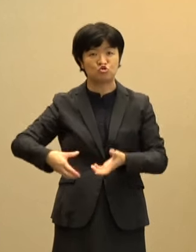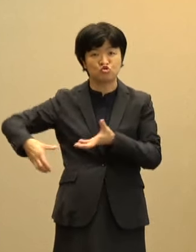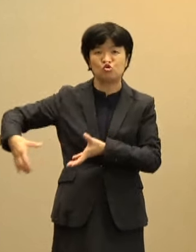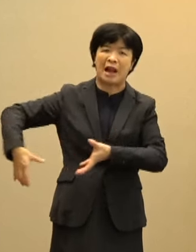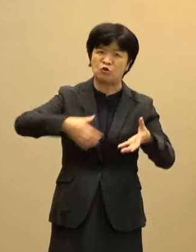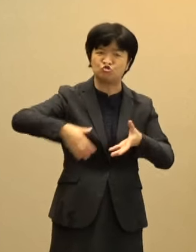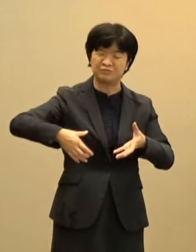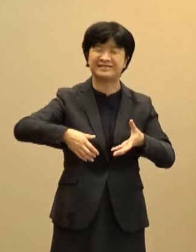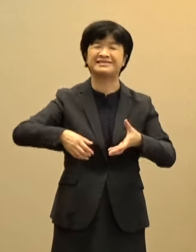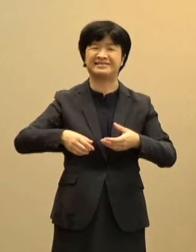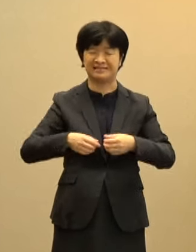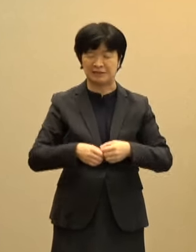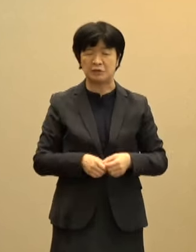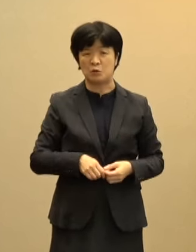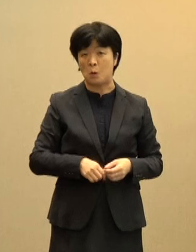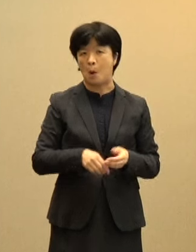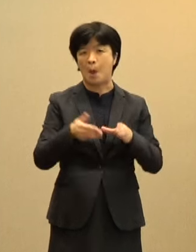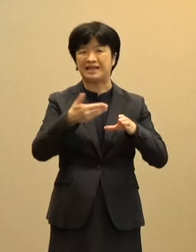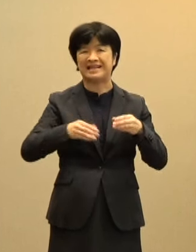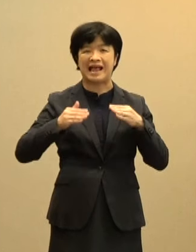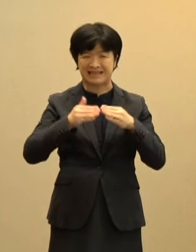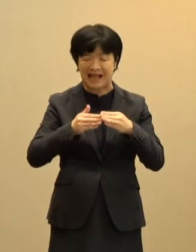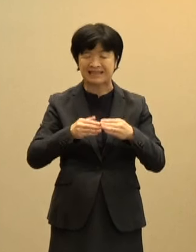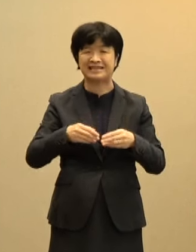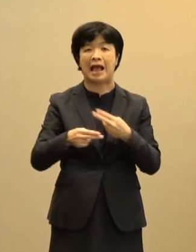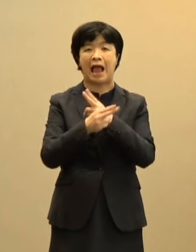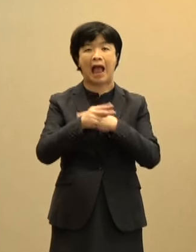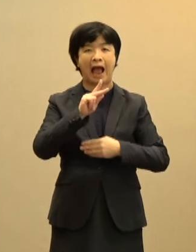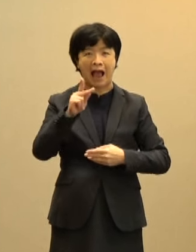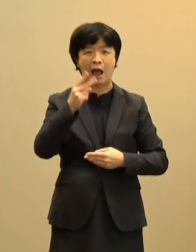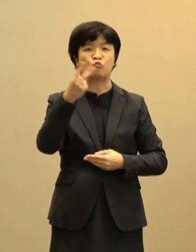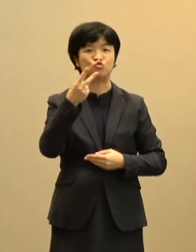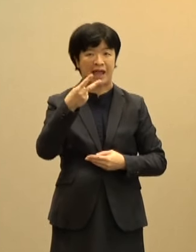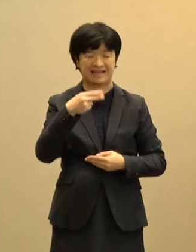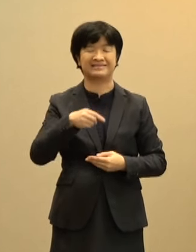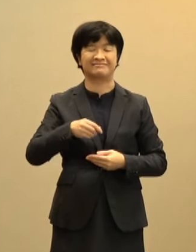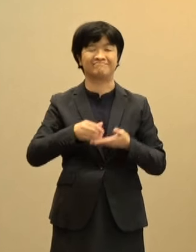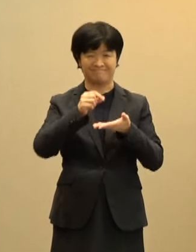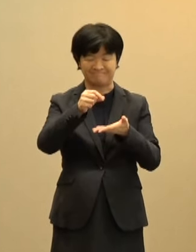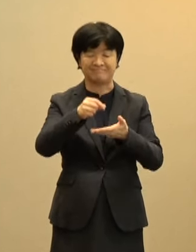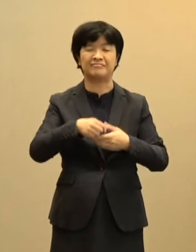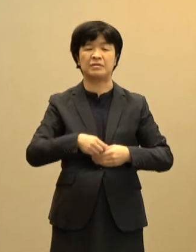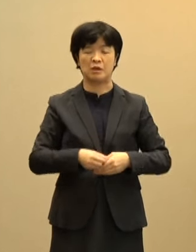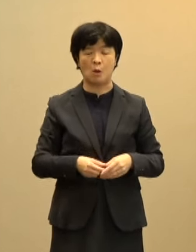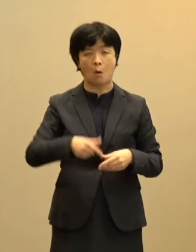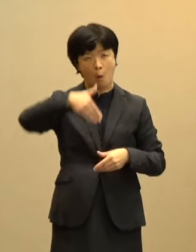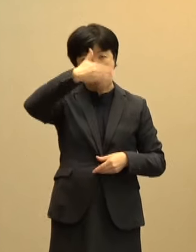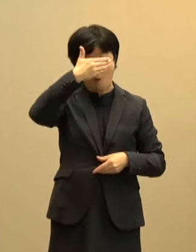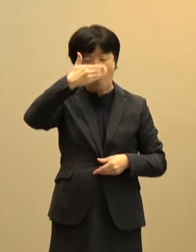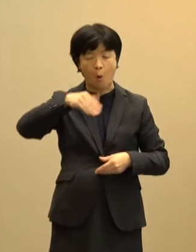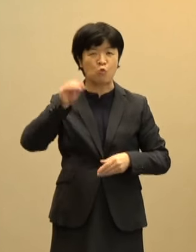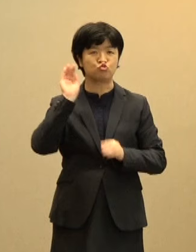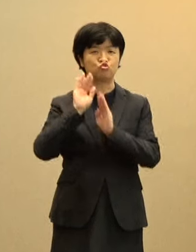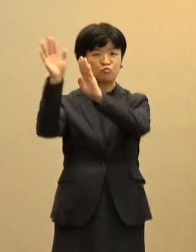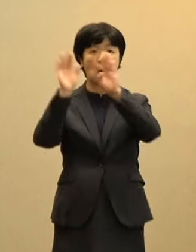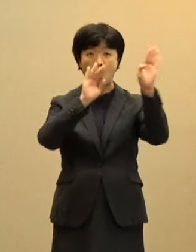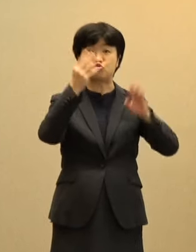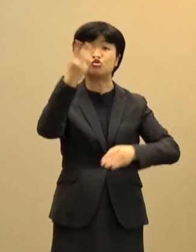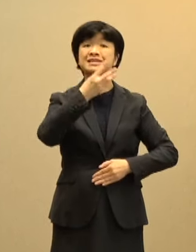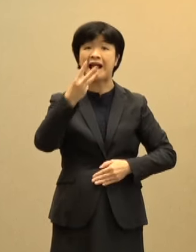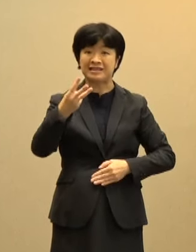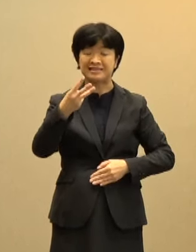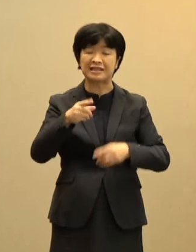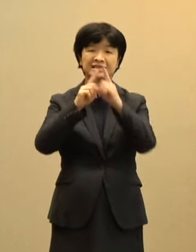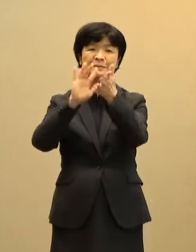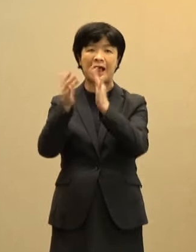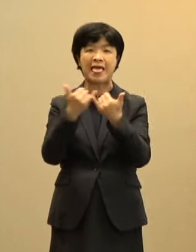手、羽賀正幸選手、ゴールボールで金メダルを獲得された佐野優斗選手、以上3名の選手に県民